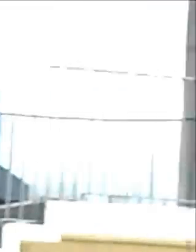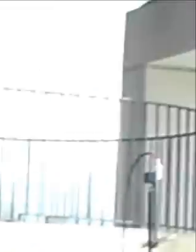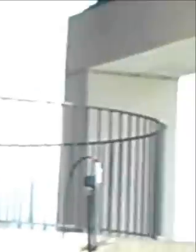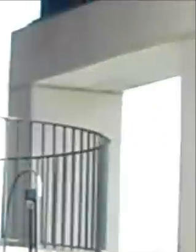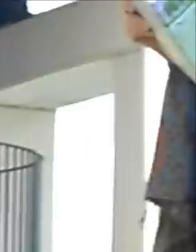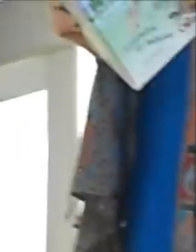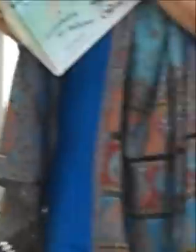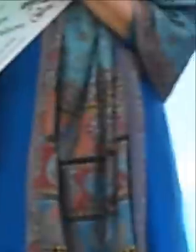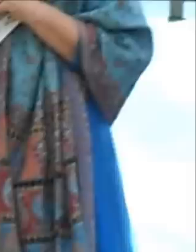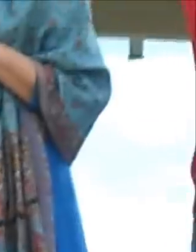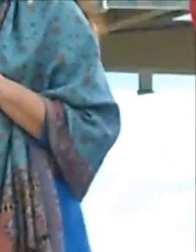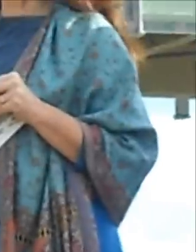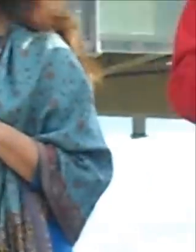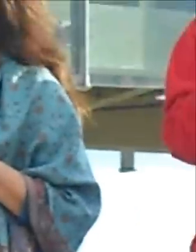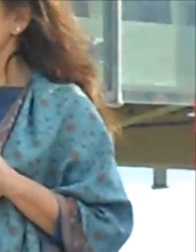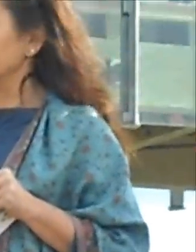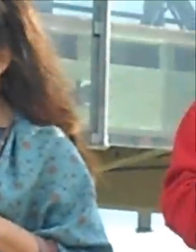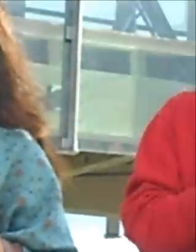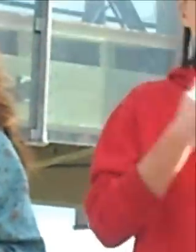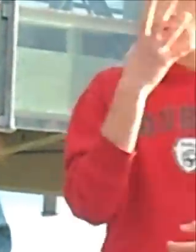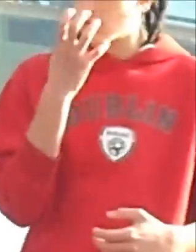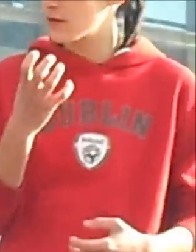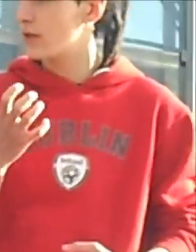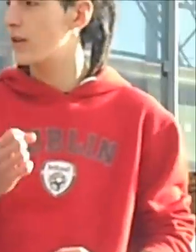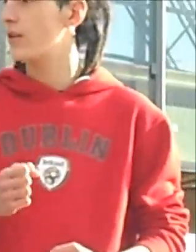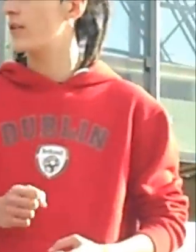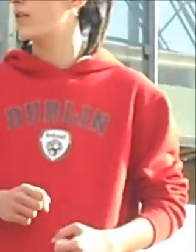Egatzgorriak zera eskatzen du seriotasunez.